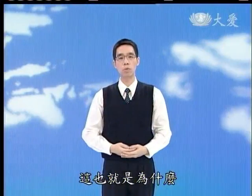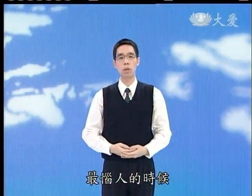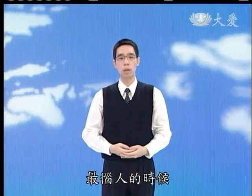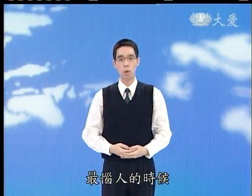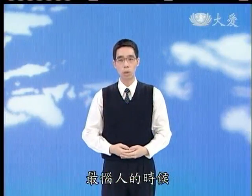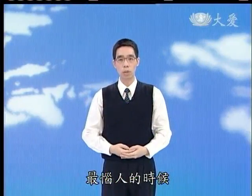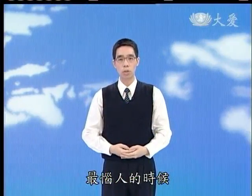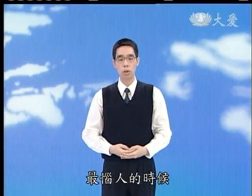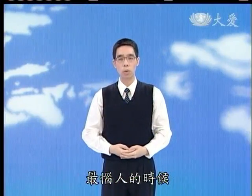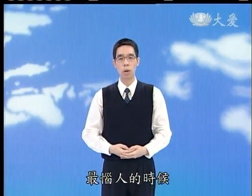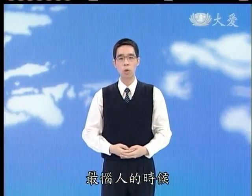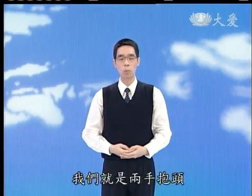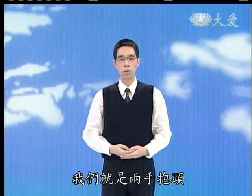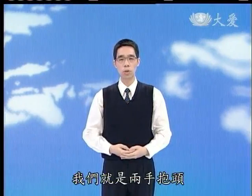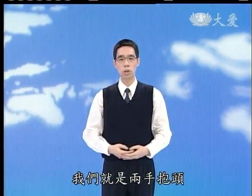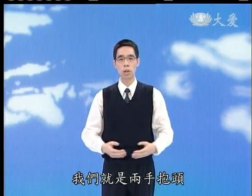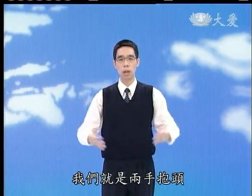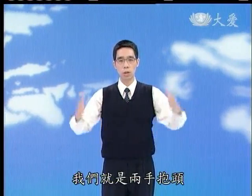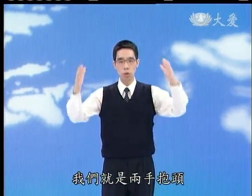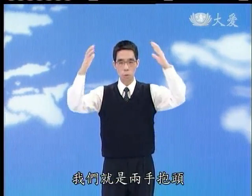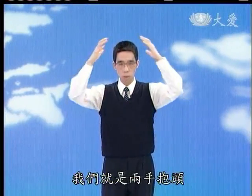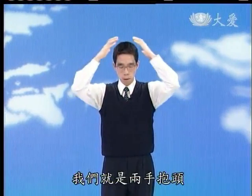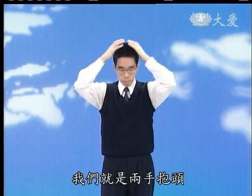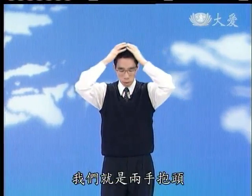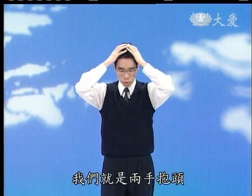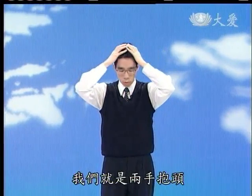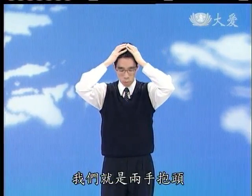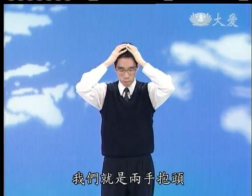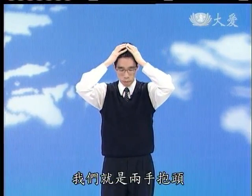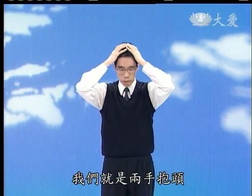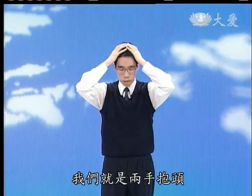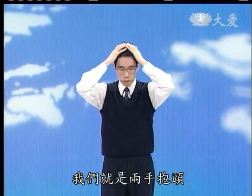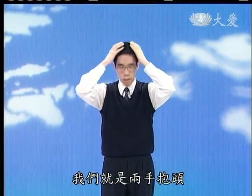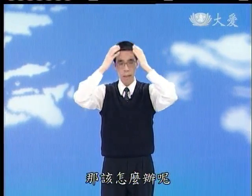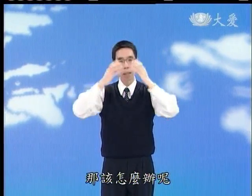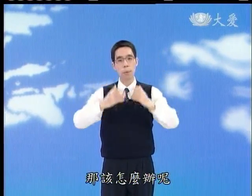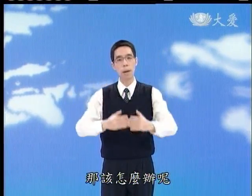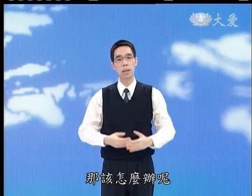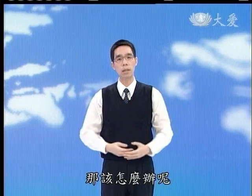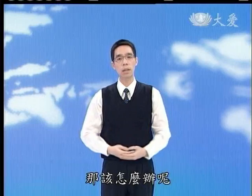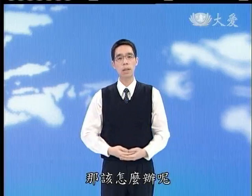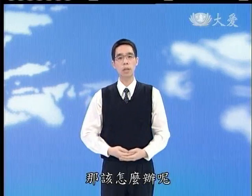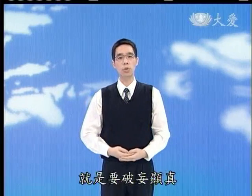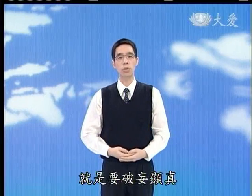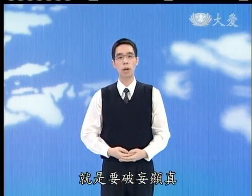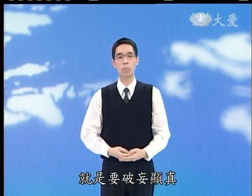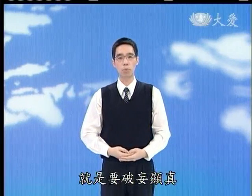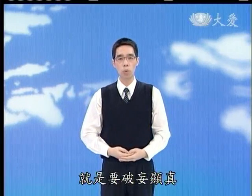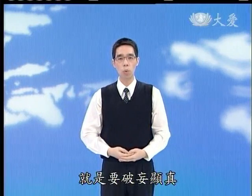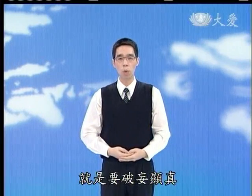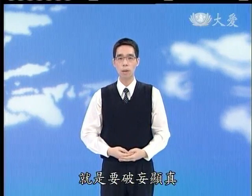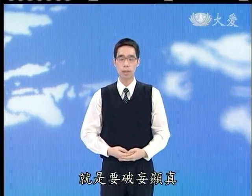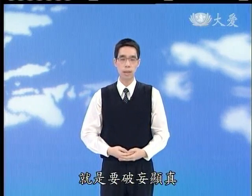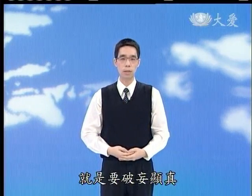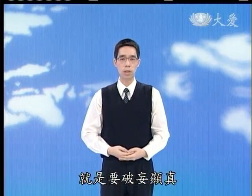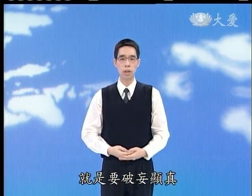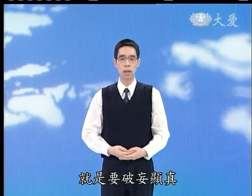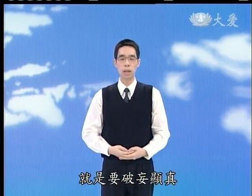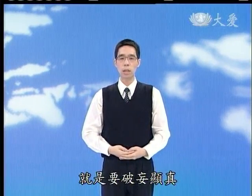最恼人的时候，我们就是两手抱头。那该怎么办呢？那就是要破妄显真，也